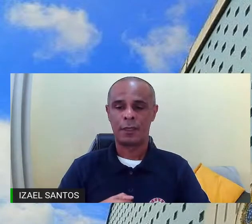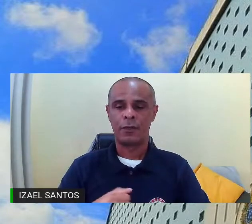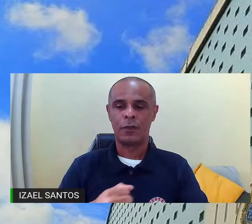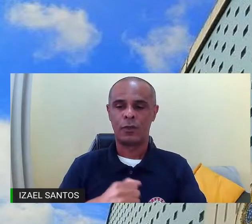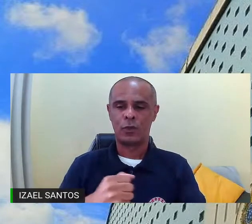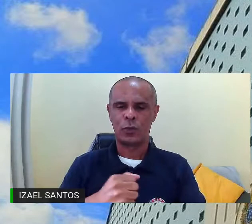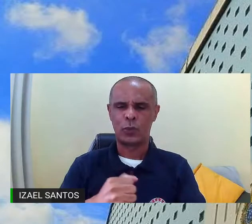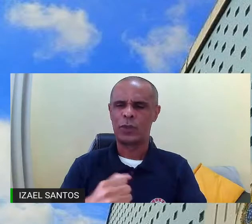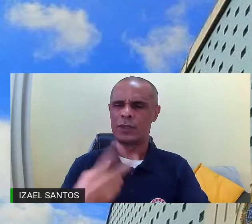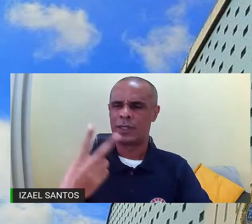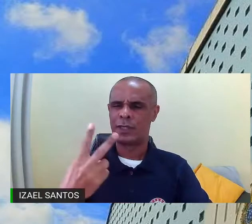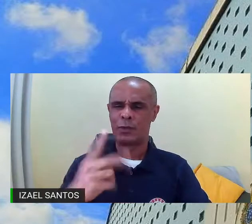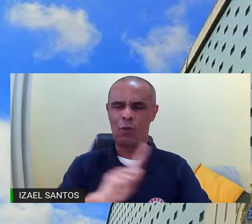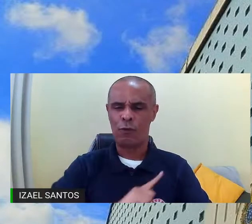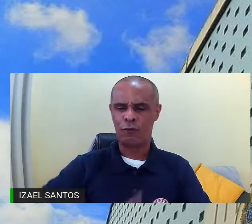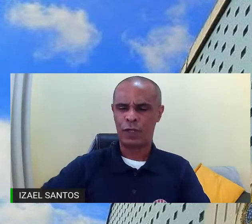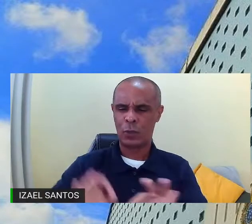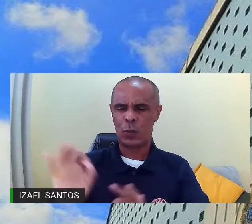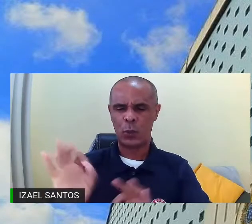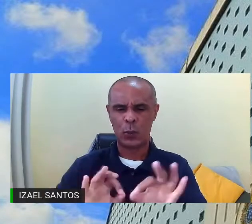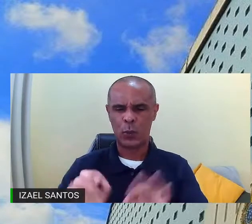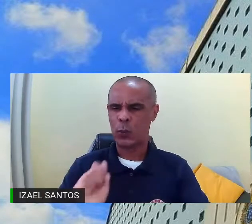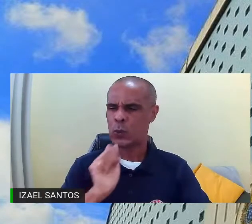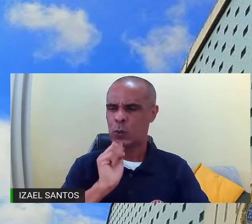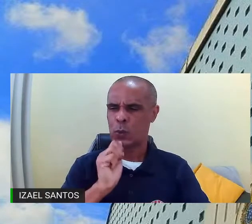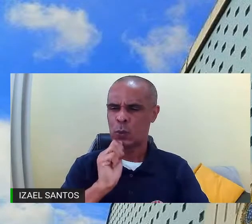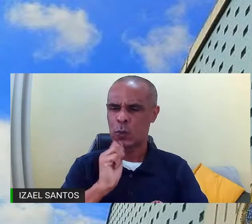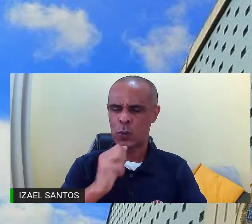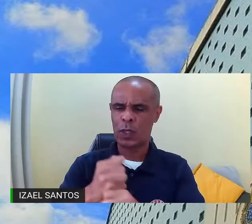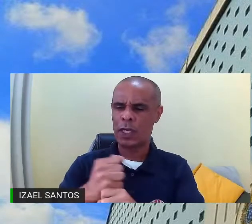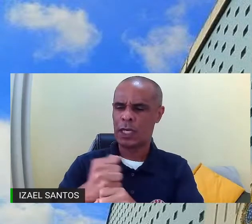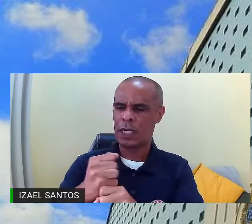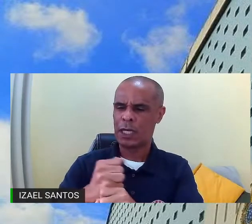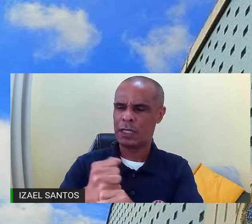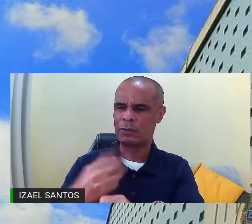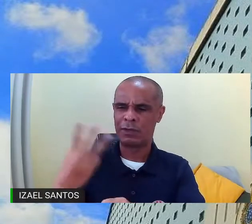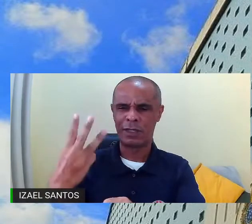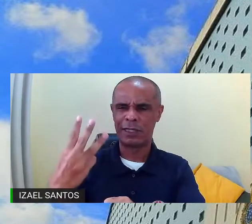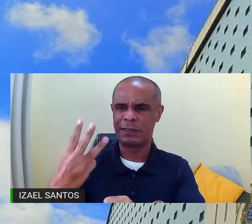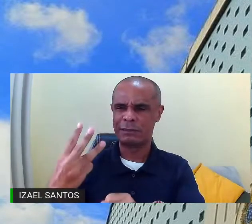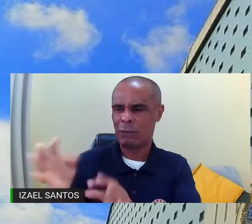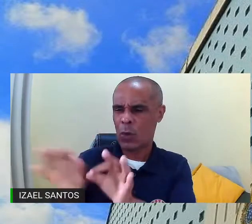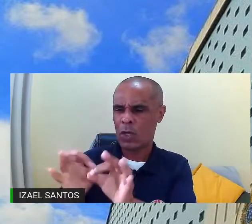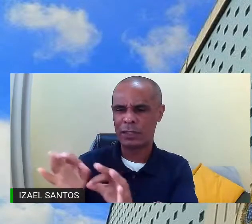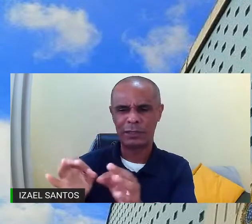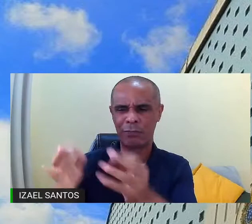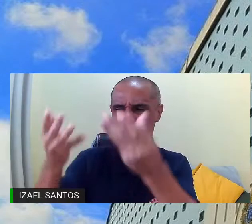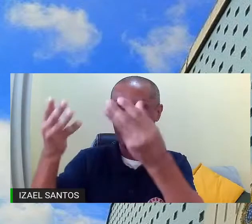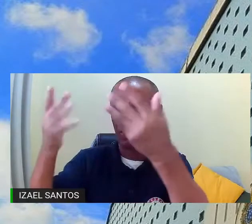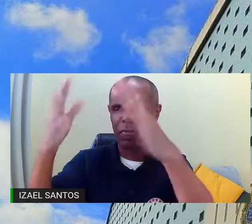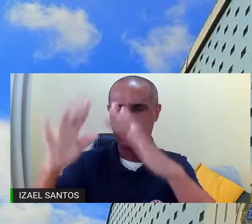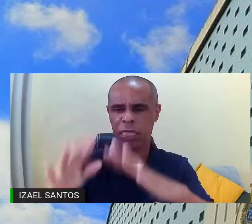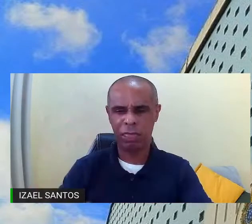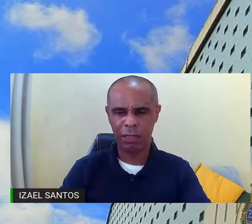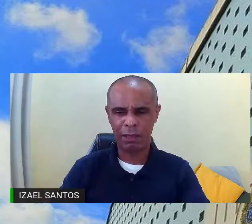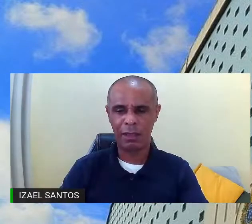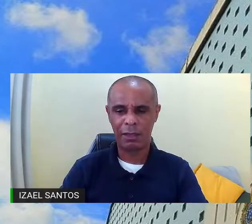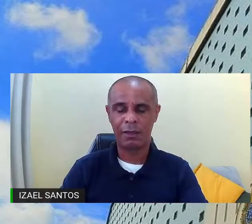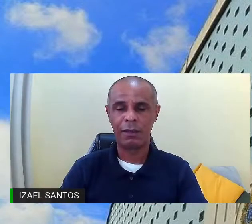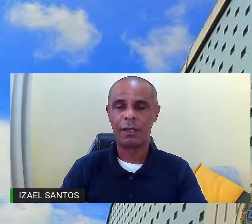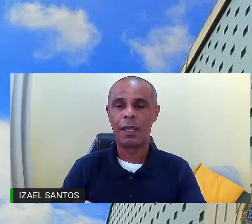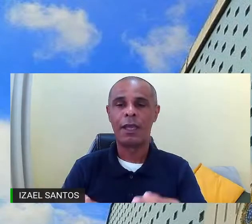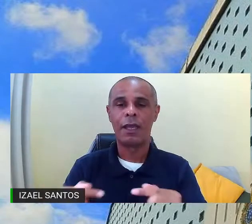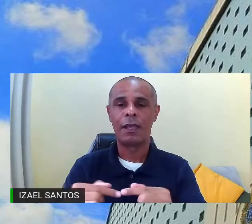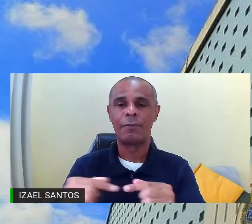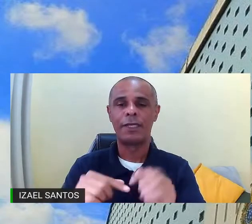desgoverno, 3 vezes destruição. É o título do artigo de Leda Paulani. Neoliberalismo,